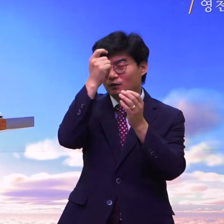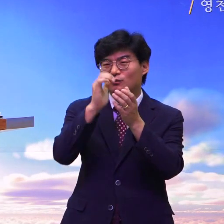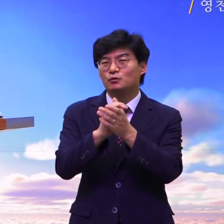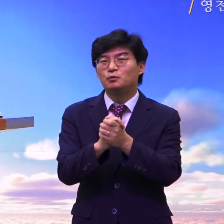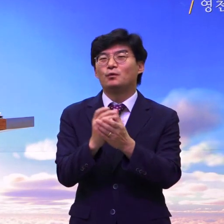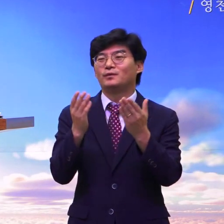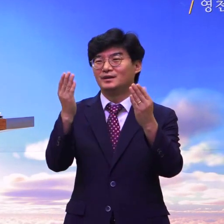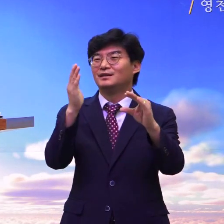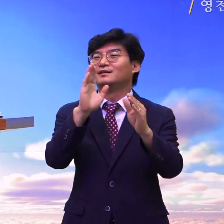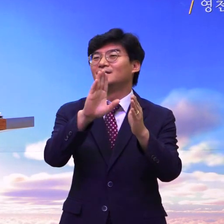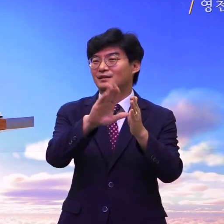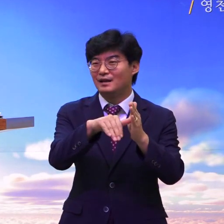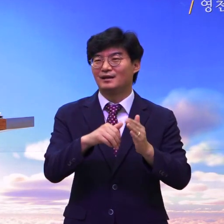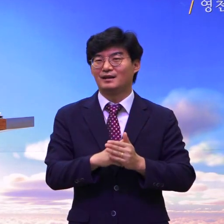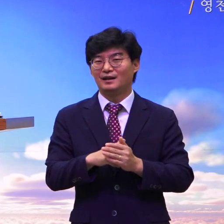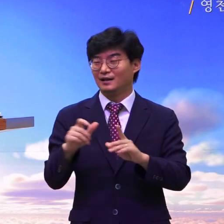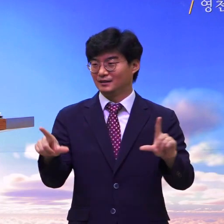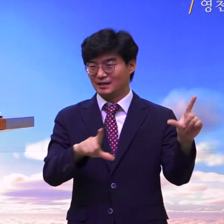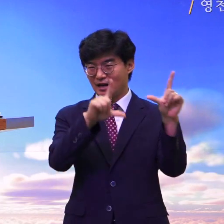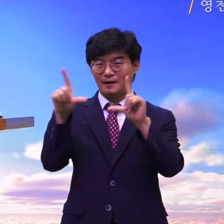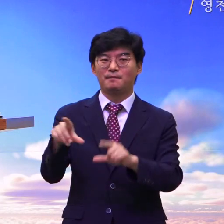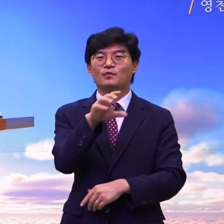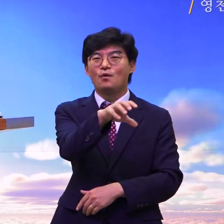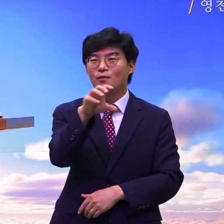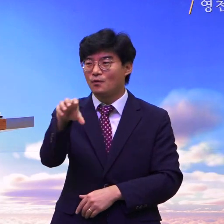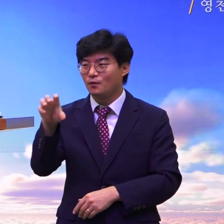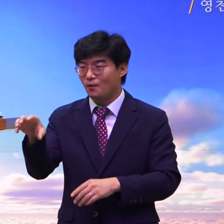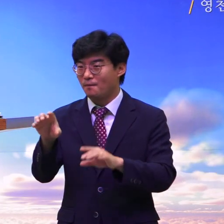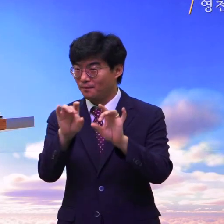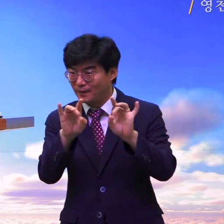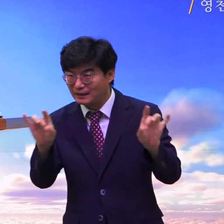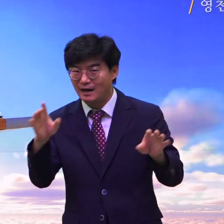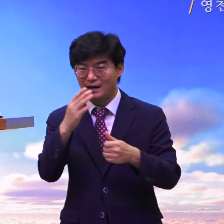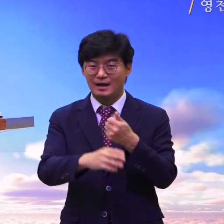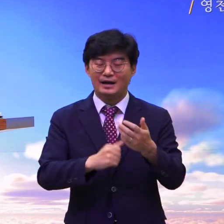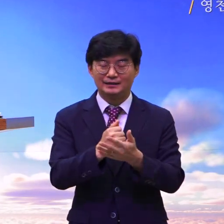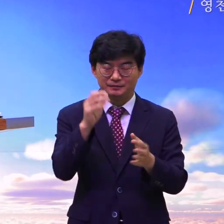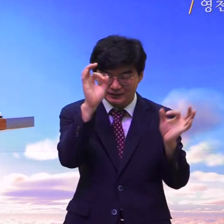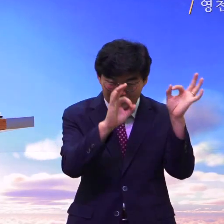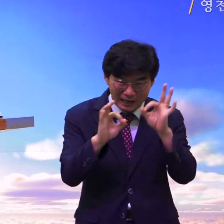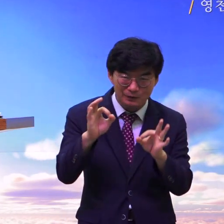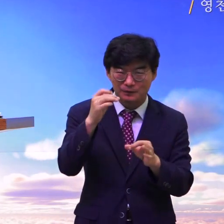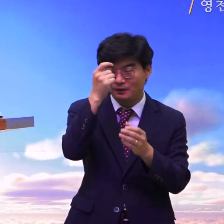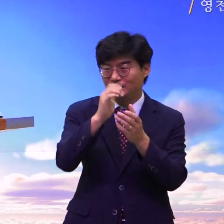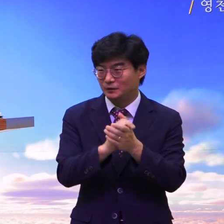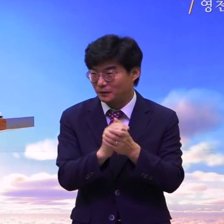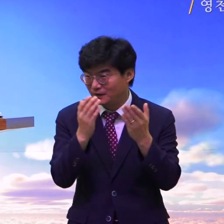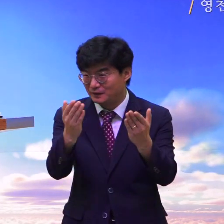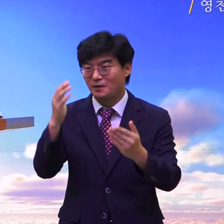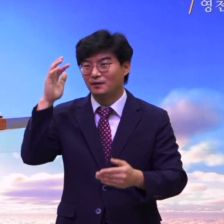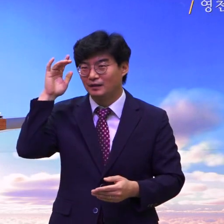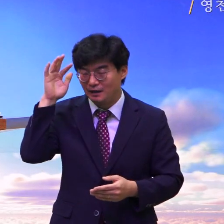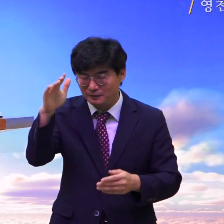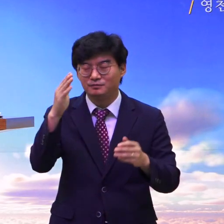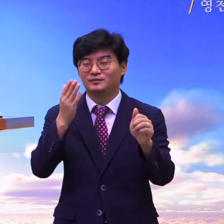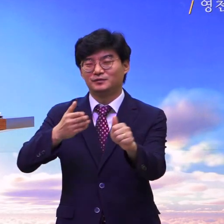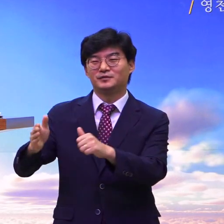여러분의 삶의 모든 현장에서 하나님을 찾고 하나님을 갈망하시기를 바랍니다. 모든 것을